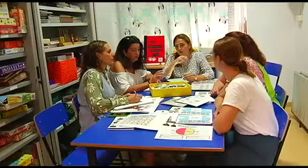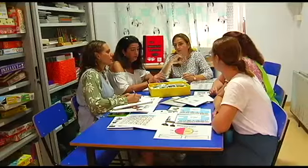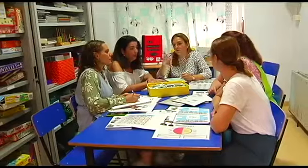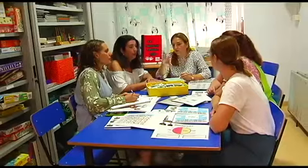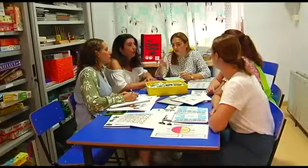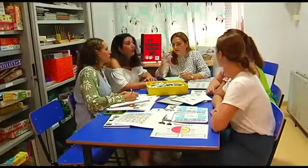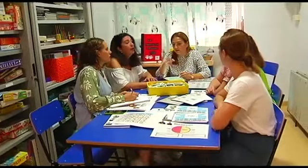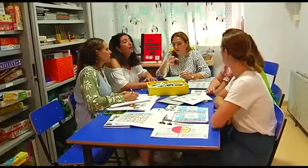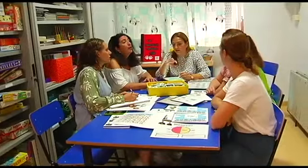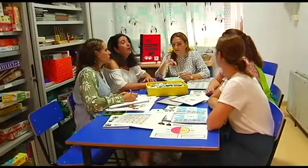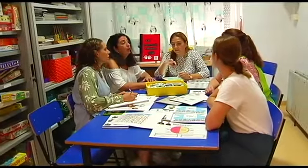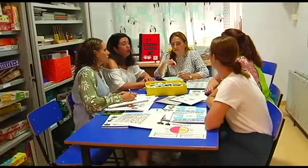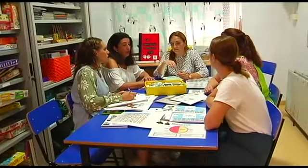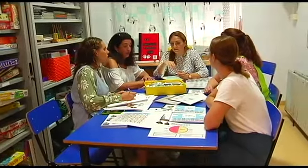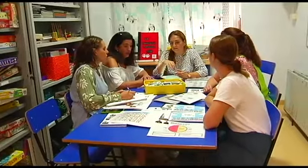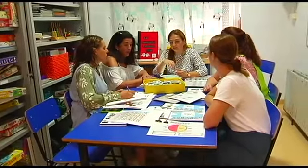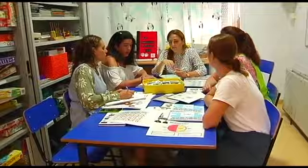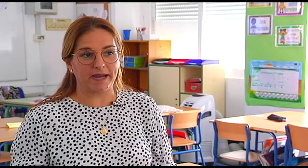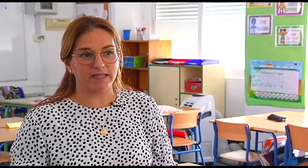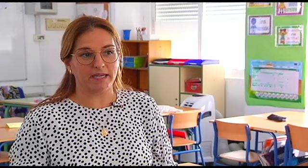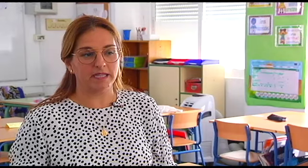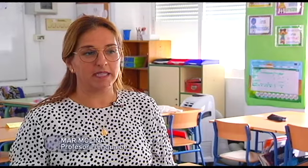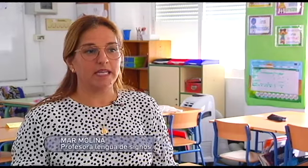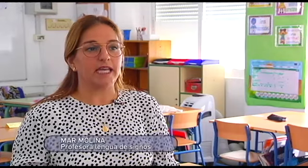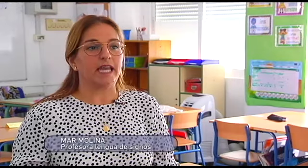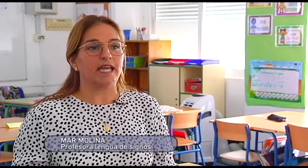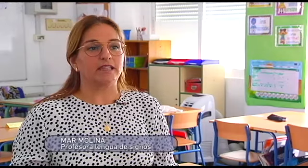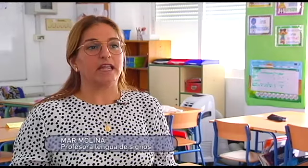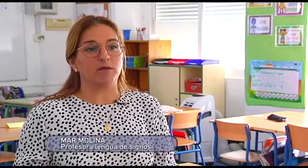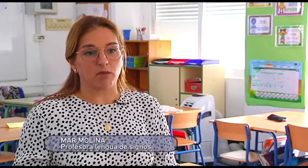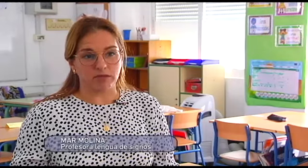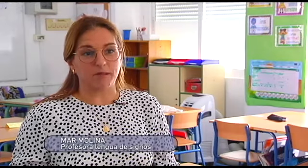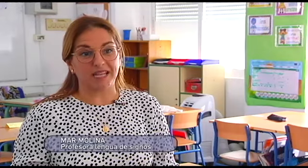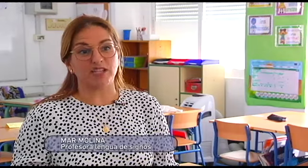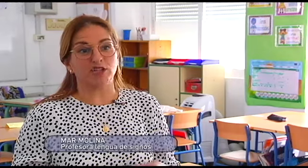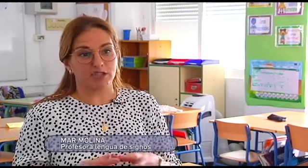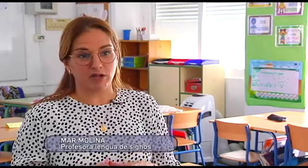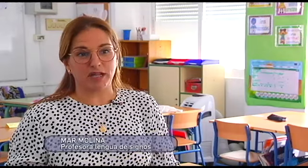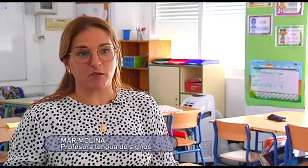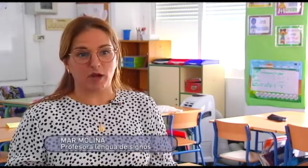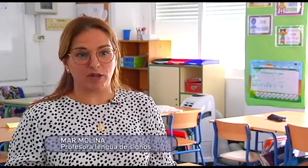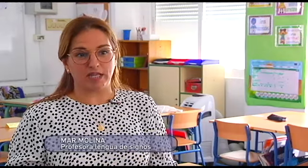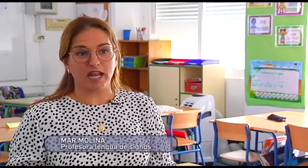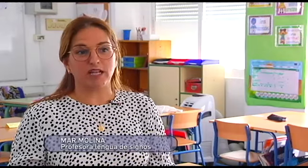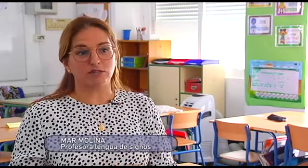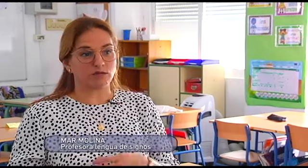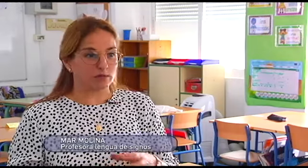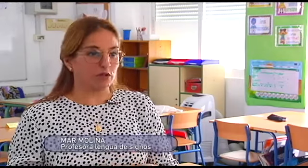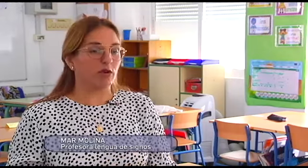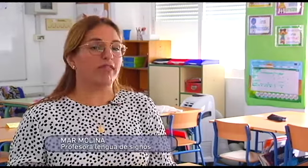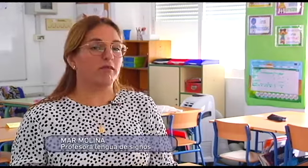En el equipo del colegio somos seis maestras, también entre nosotros nos tenemos que coordinar, que eso sobre todo lo hacemos